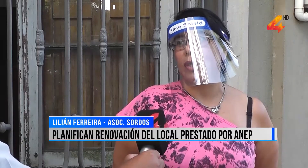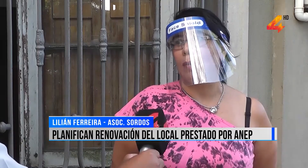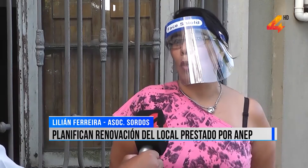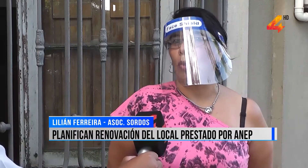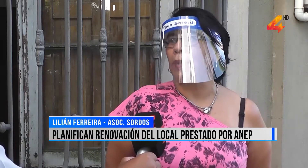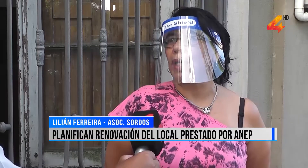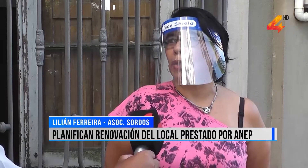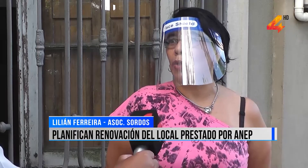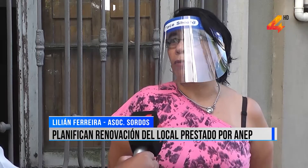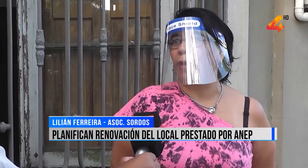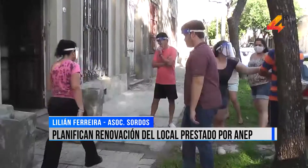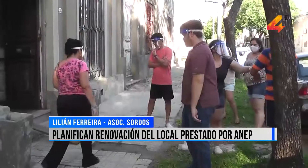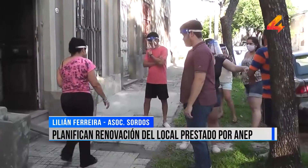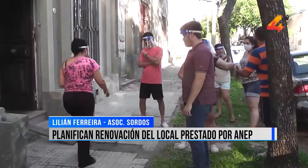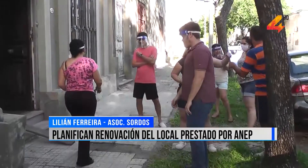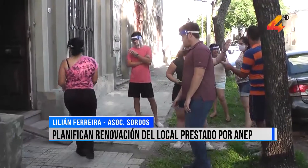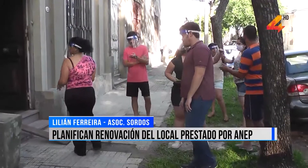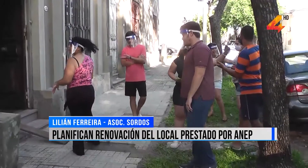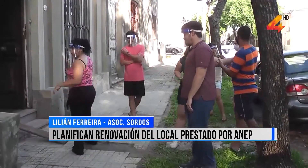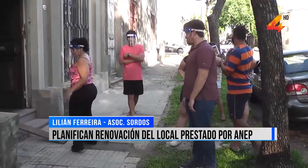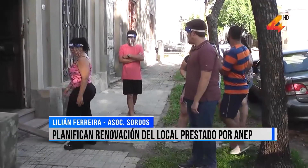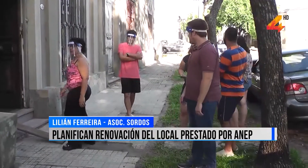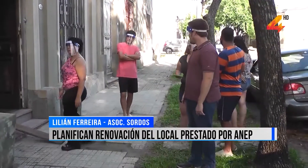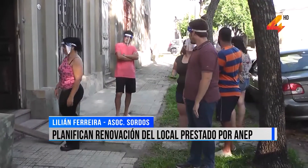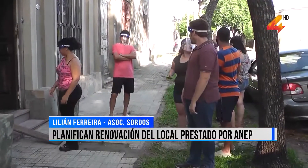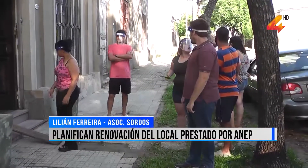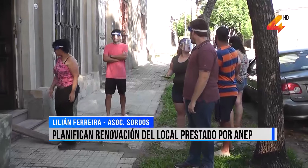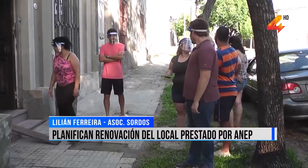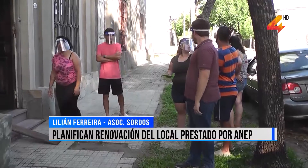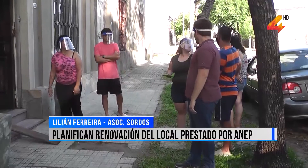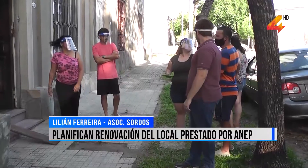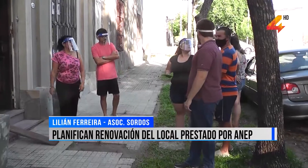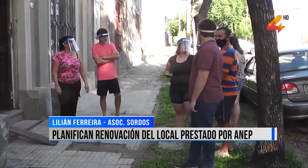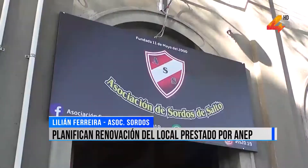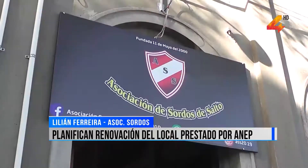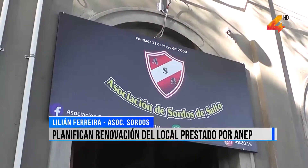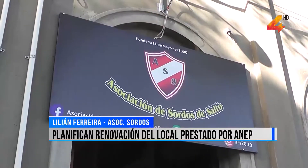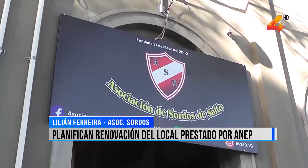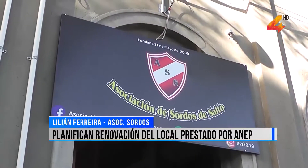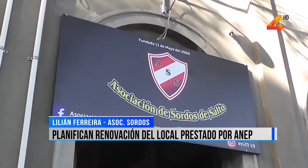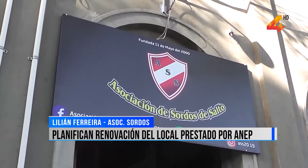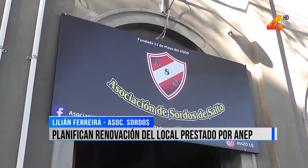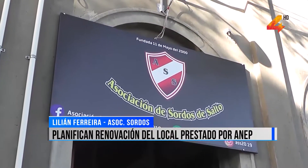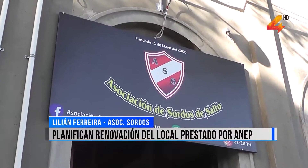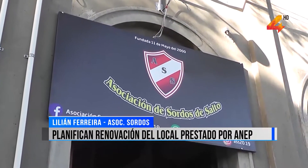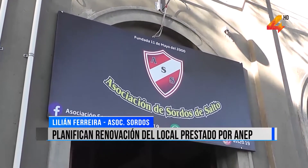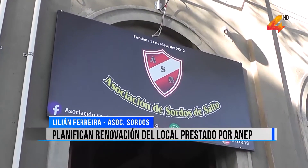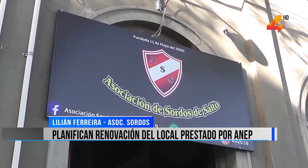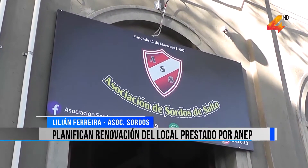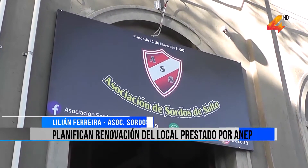estamos con un pie adentro y otro afuera. ¿Qué deficiencias ha encontrado en el local, Lian? Hay muchas heridas por el tema de la humedad y después deterioro,